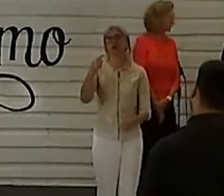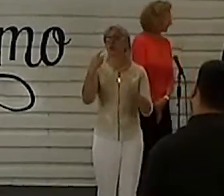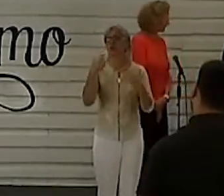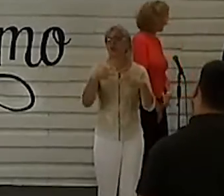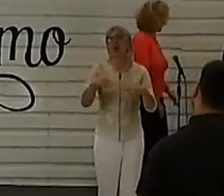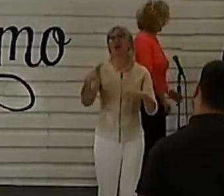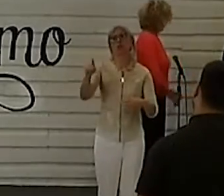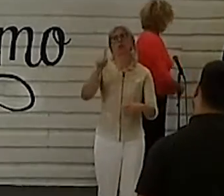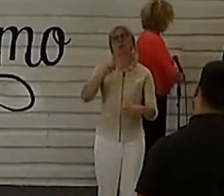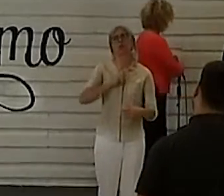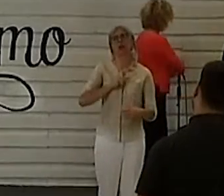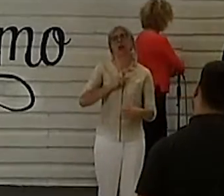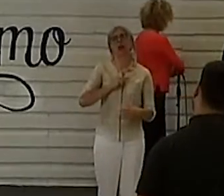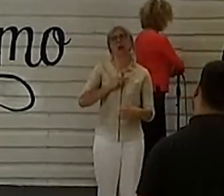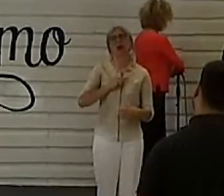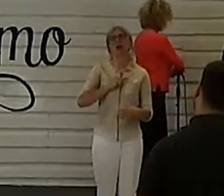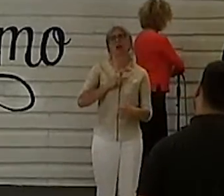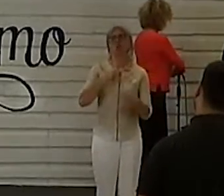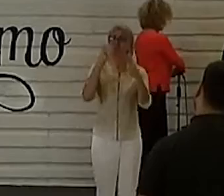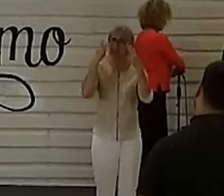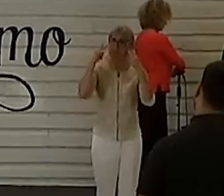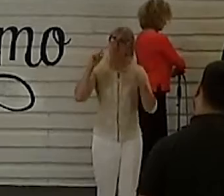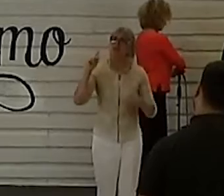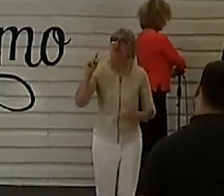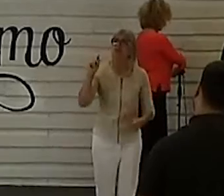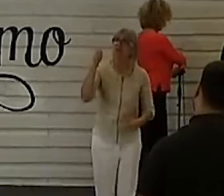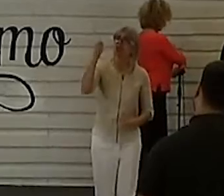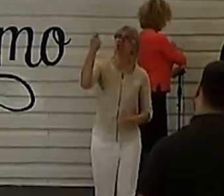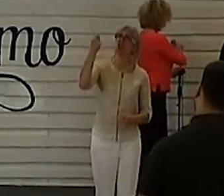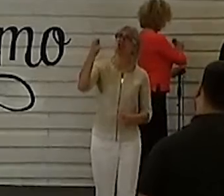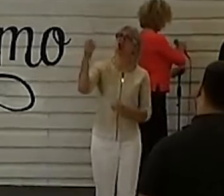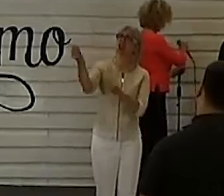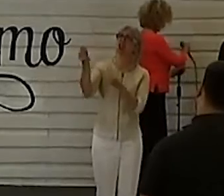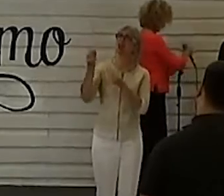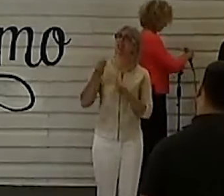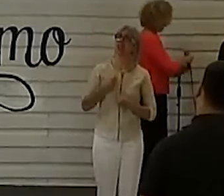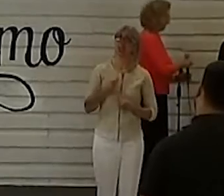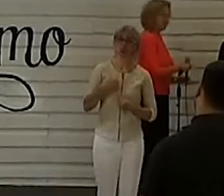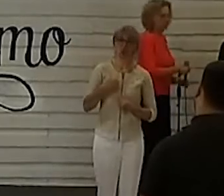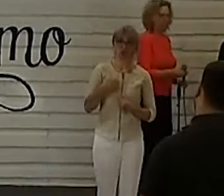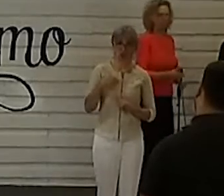me, mi hai dato la vittoria. Io sono più che vincitore in Cristo Gesù.